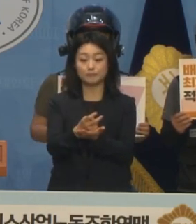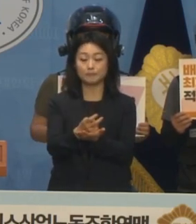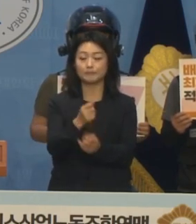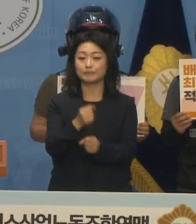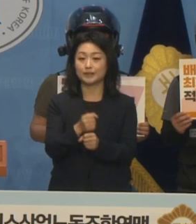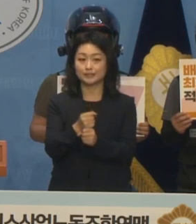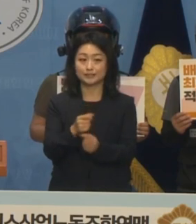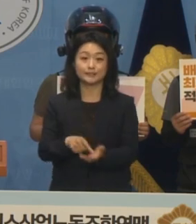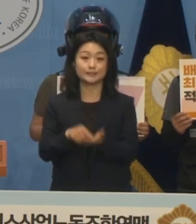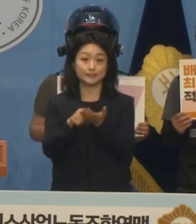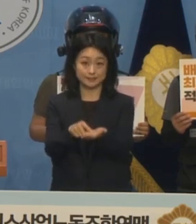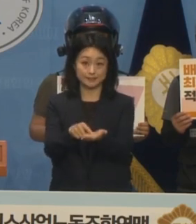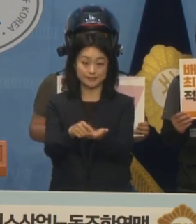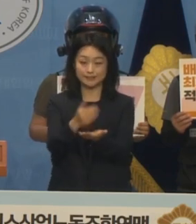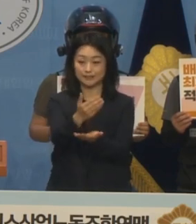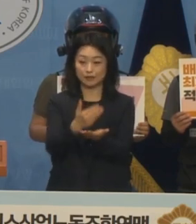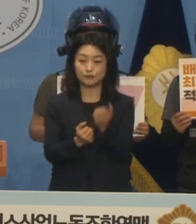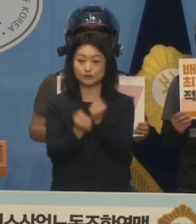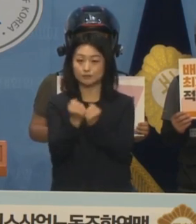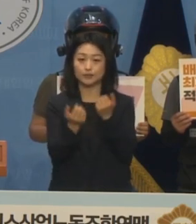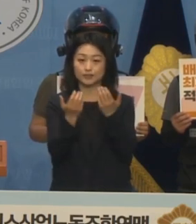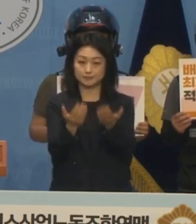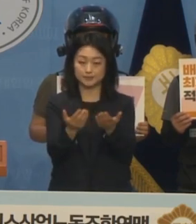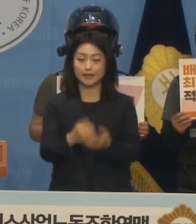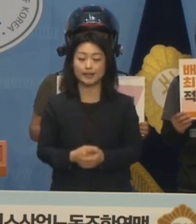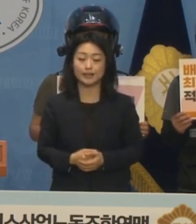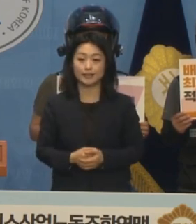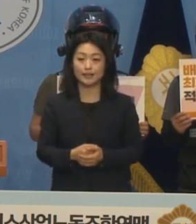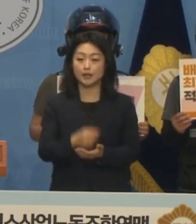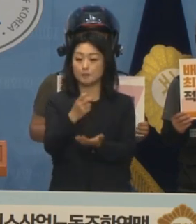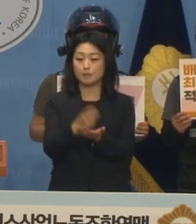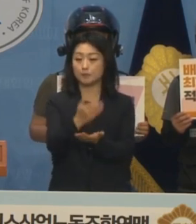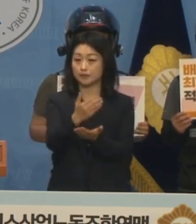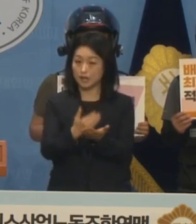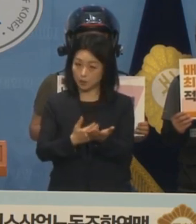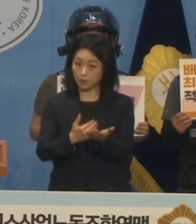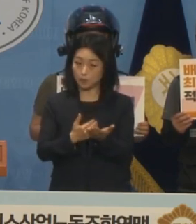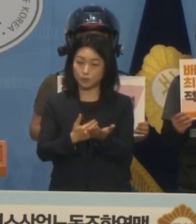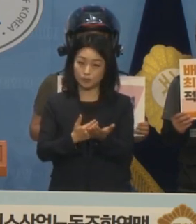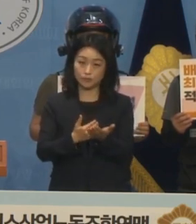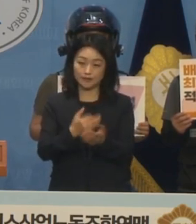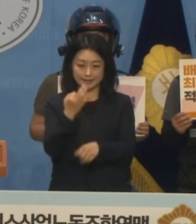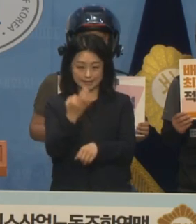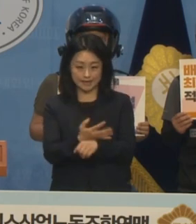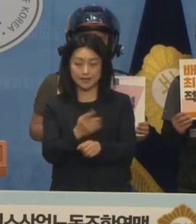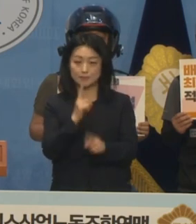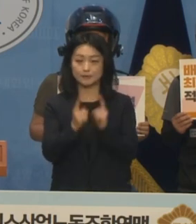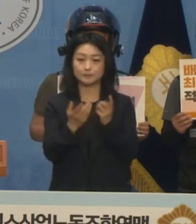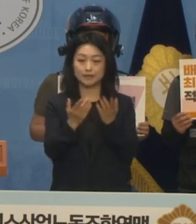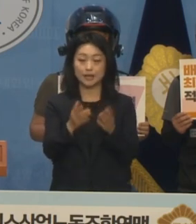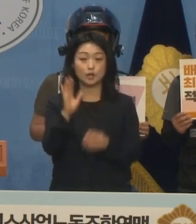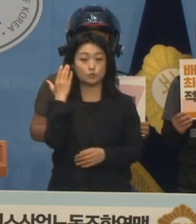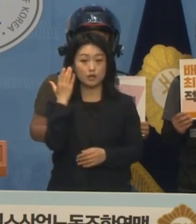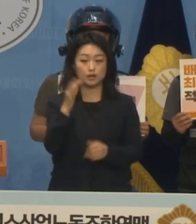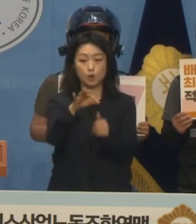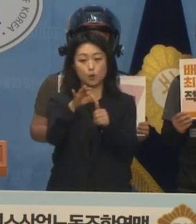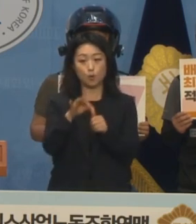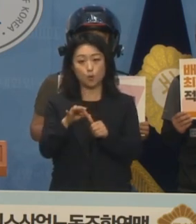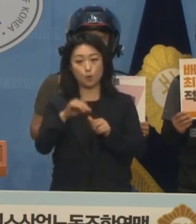기자회견을 가지게 되었습니다. 먼저 기자회견 취지와 법안 내용 설명드리도록 하겠습니다. 최근 고용